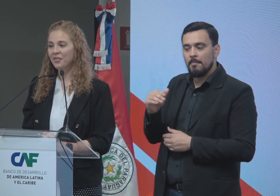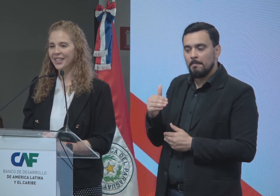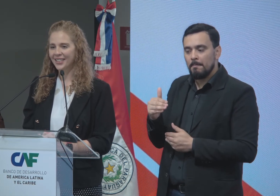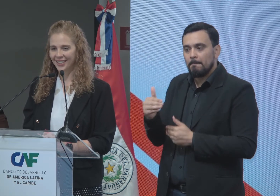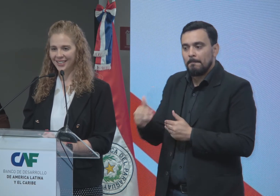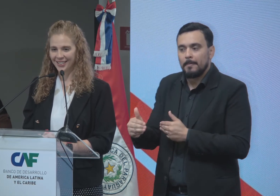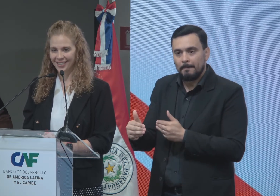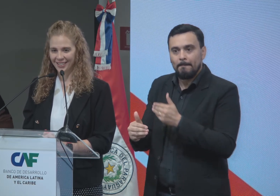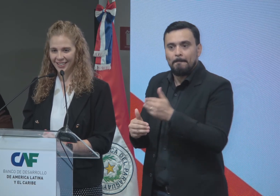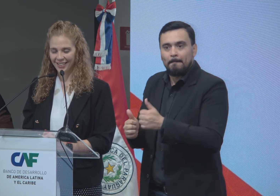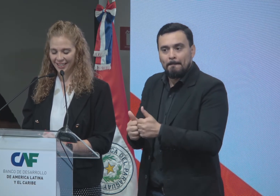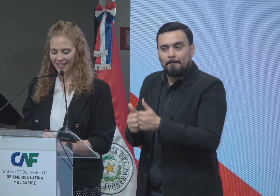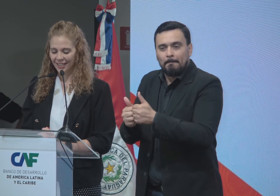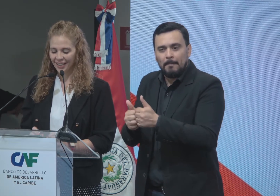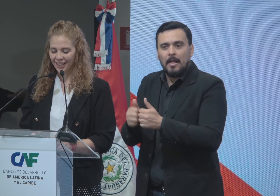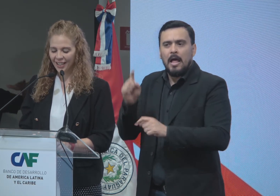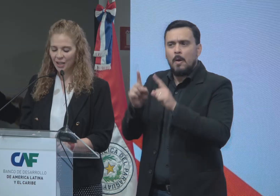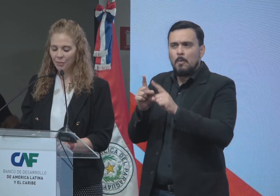las brechas.